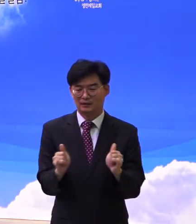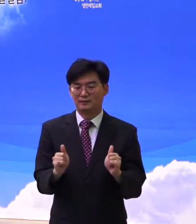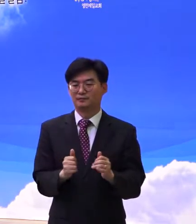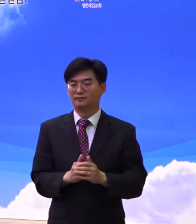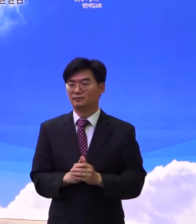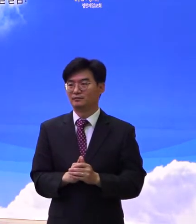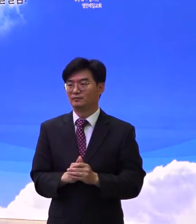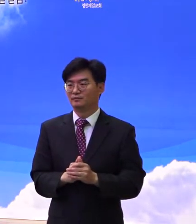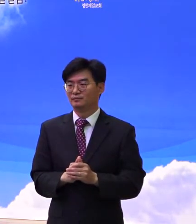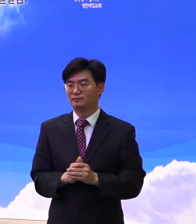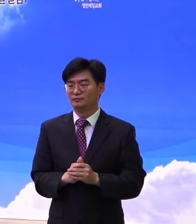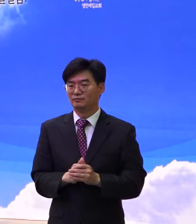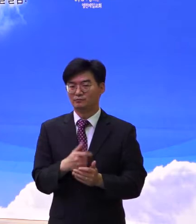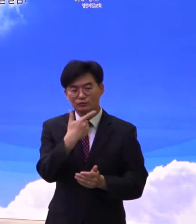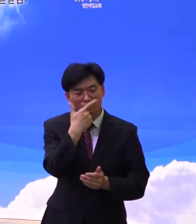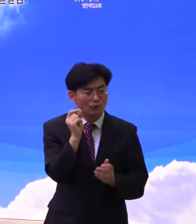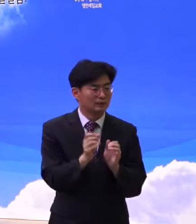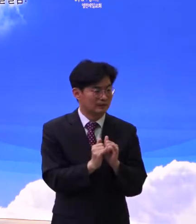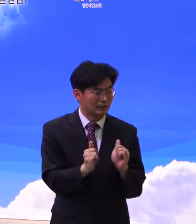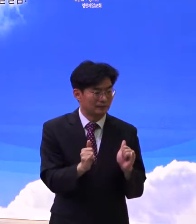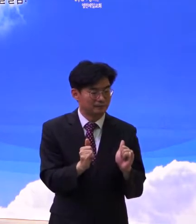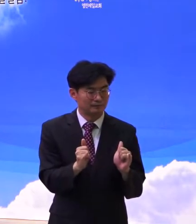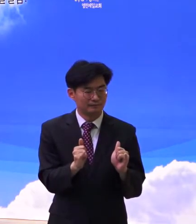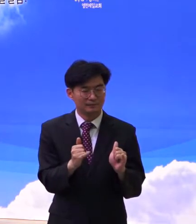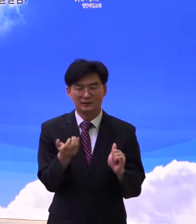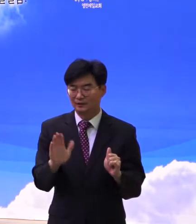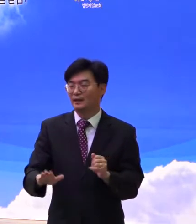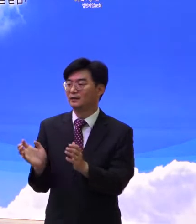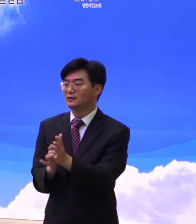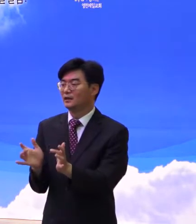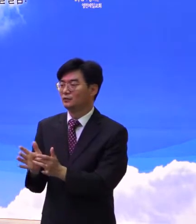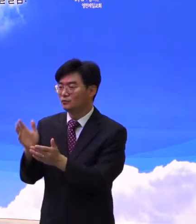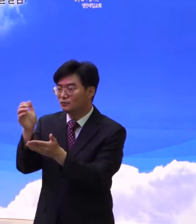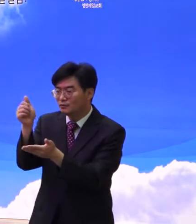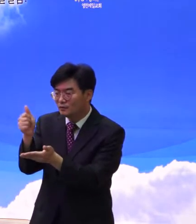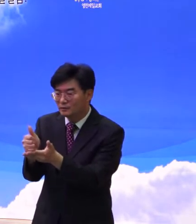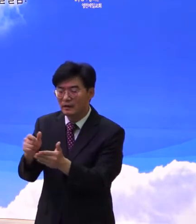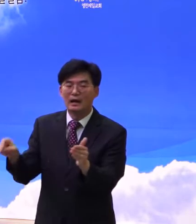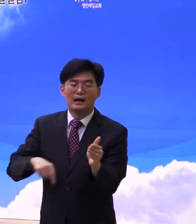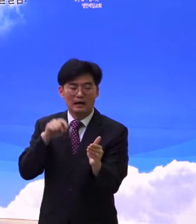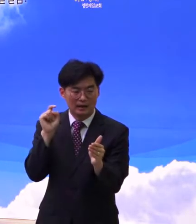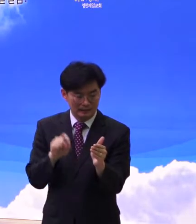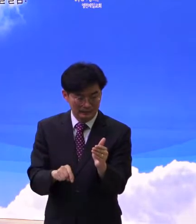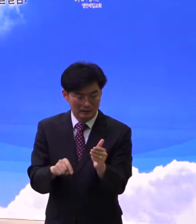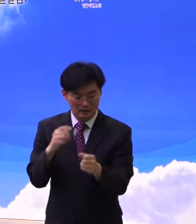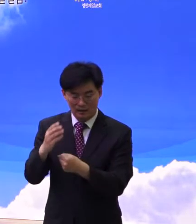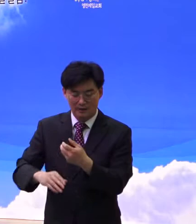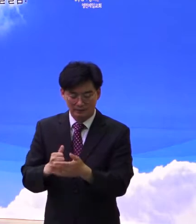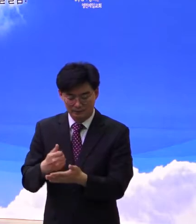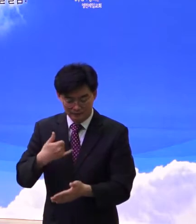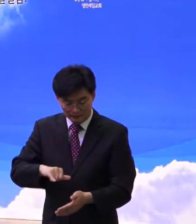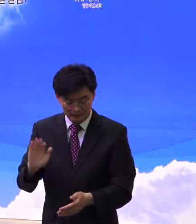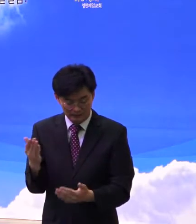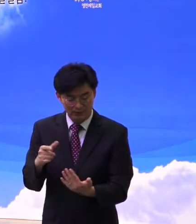그런데 예수 그리스도 안에서 하나님의 자녀가 되었고 예수님의 제자가 되어서 지금 이 땅을 살아가고 있습니다.